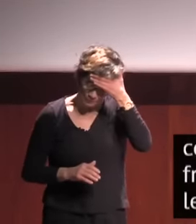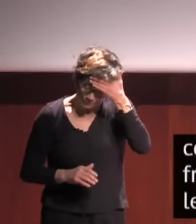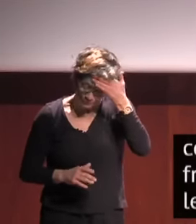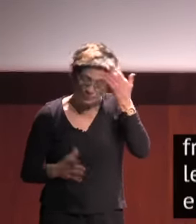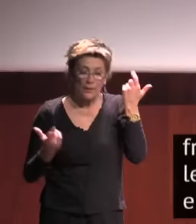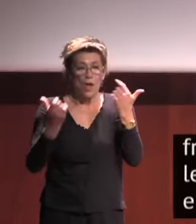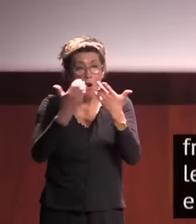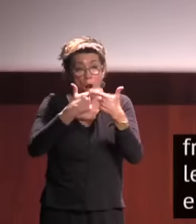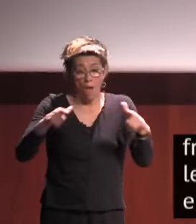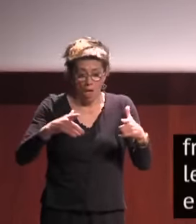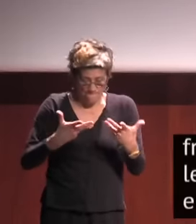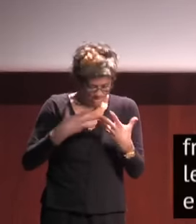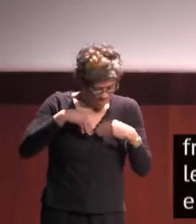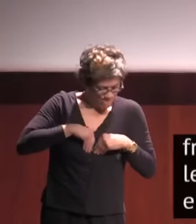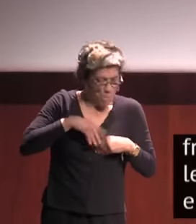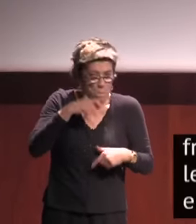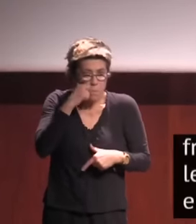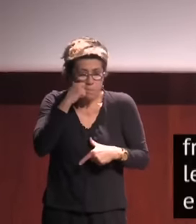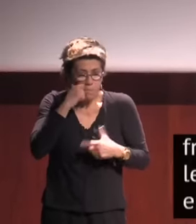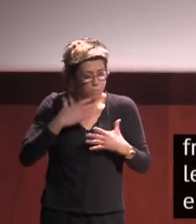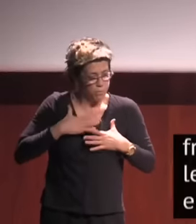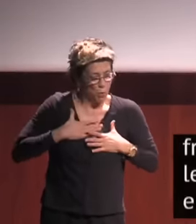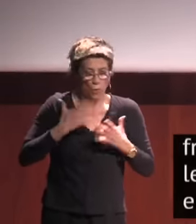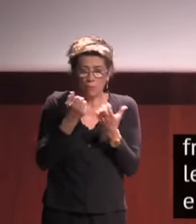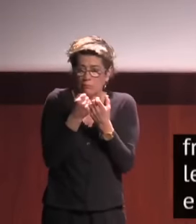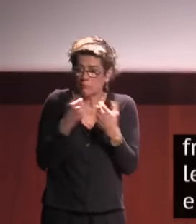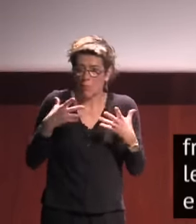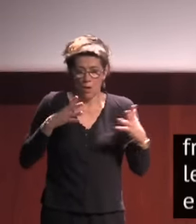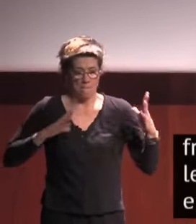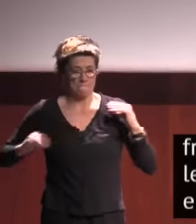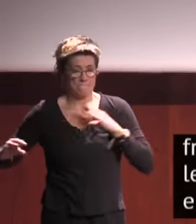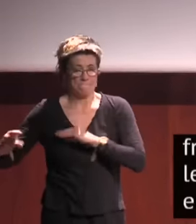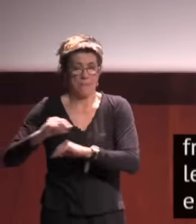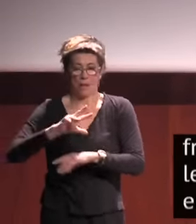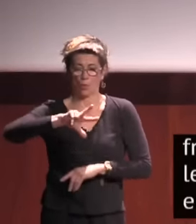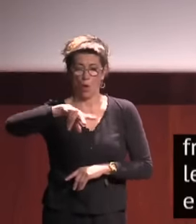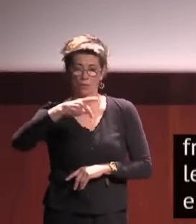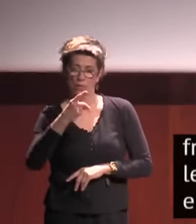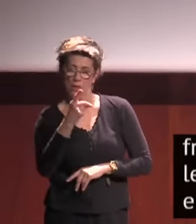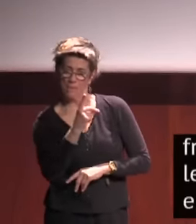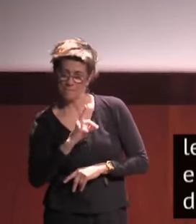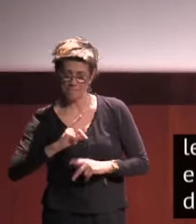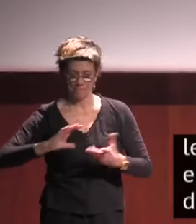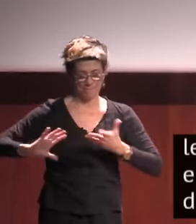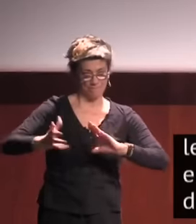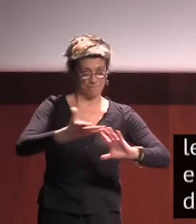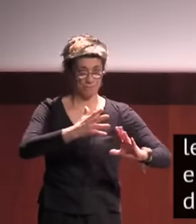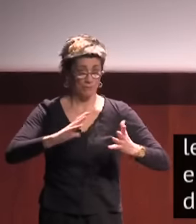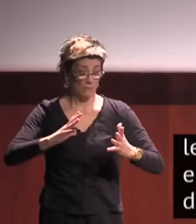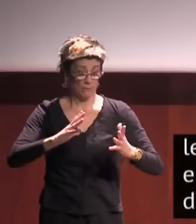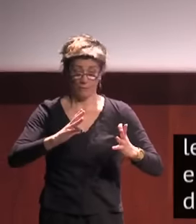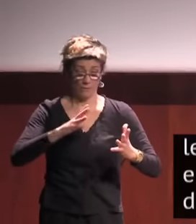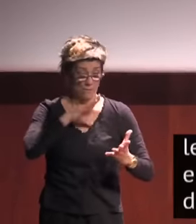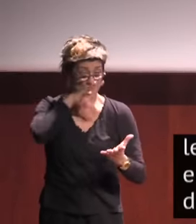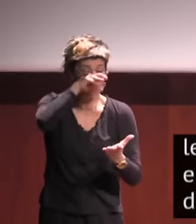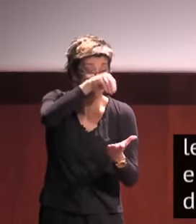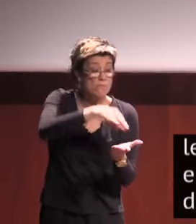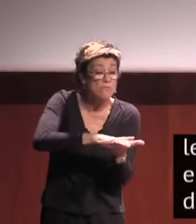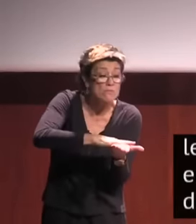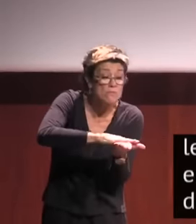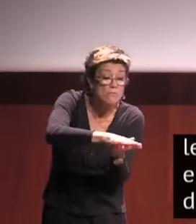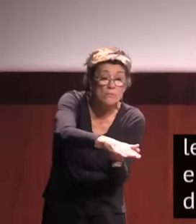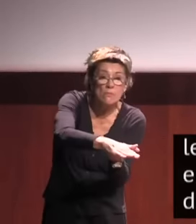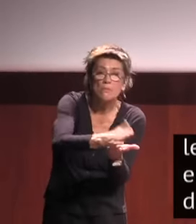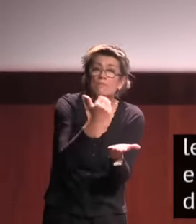langue incarnée, une langue qui se déploie dans l'espace en trois dimensions et qu'elle ne tient pas dans l'espace en deux dimensions